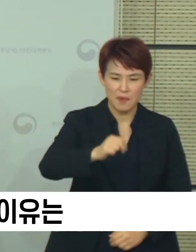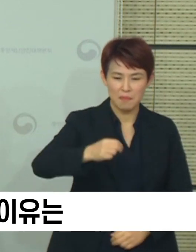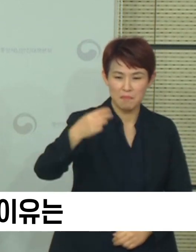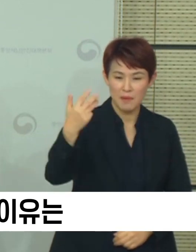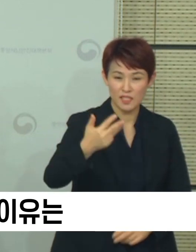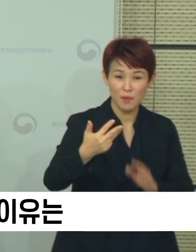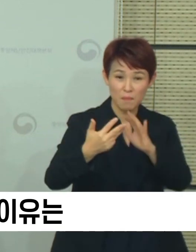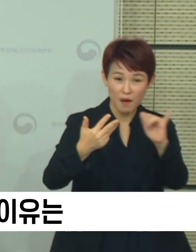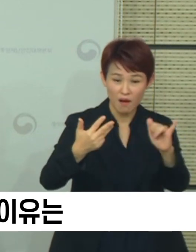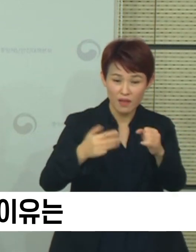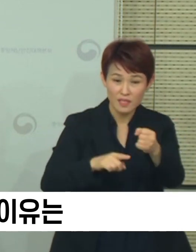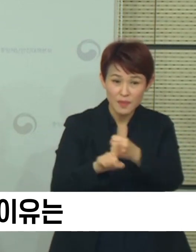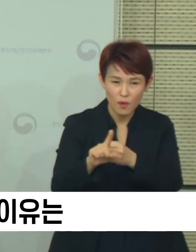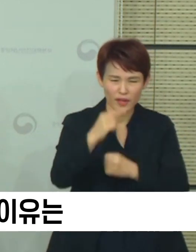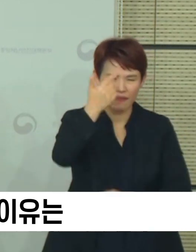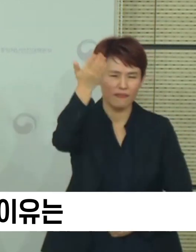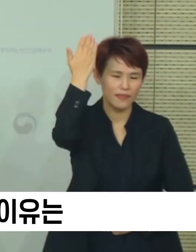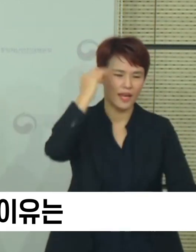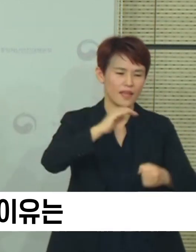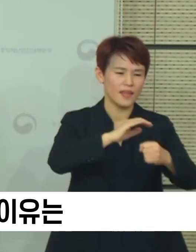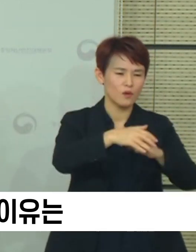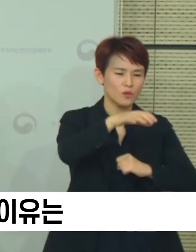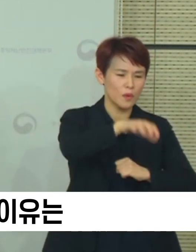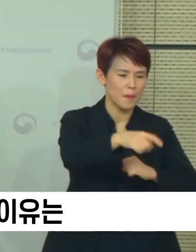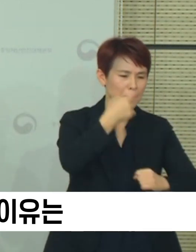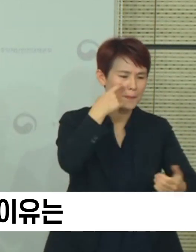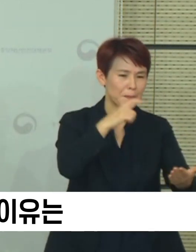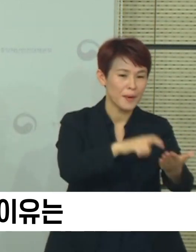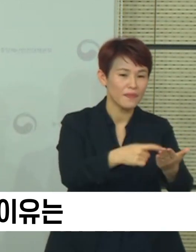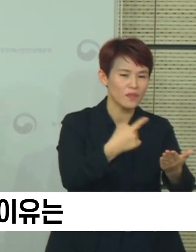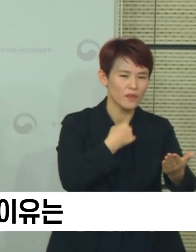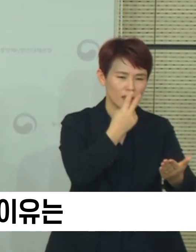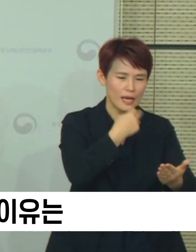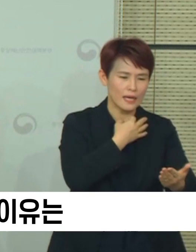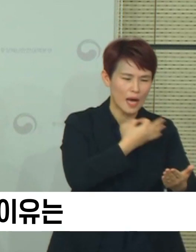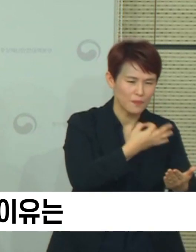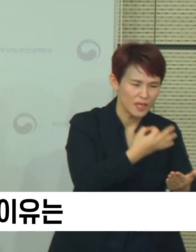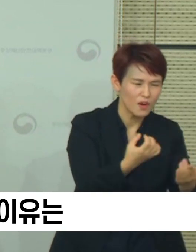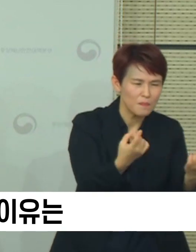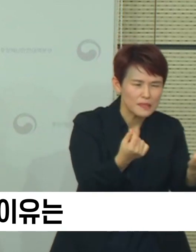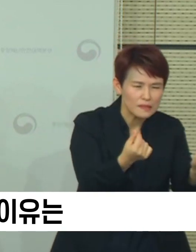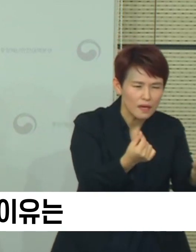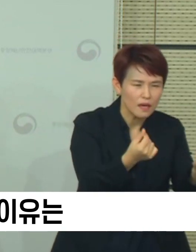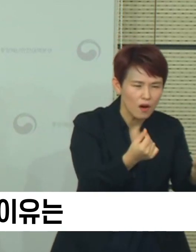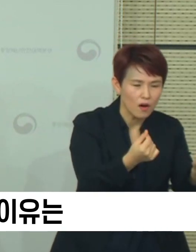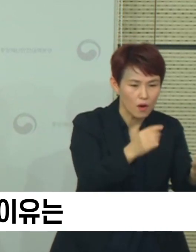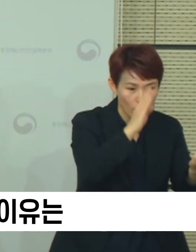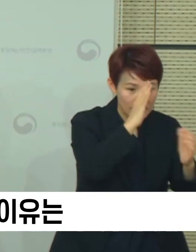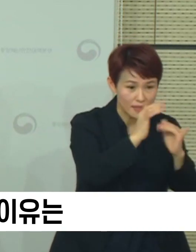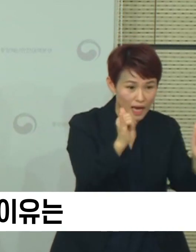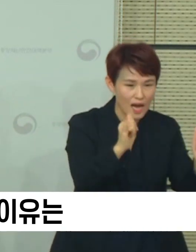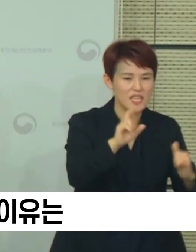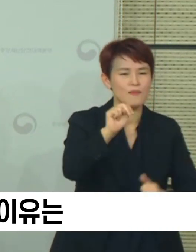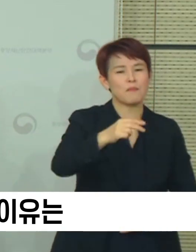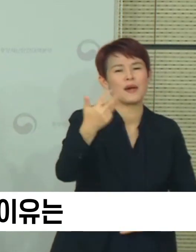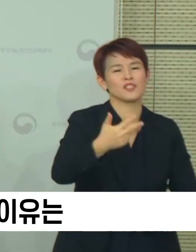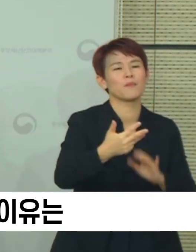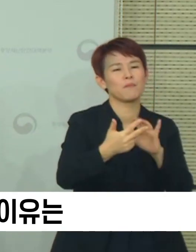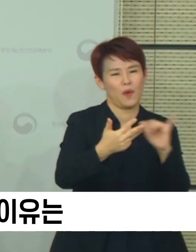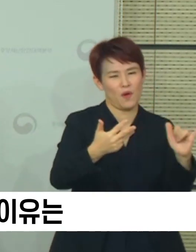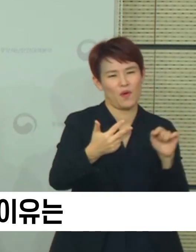명은 예년의 대구 지역에서 나타났던 감기와 같은 증상의 환자들이 나타나는